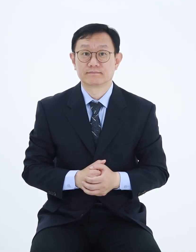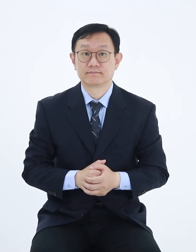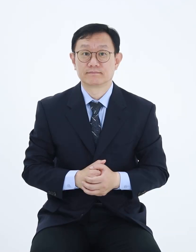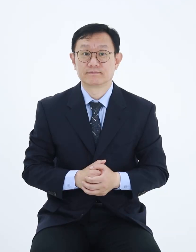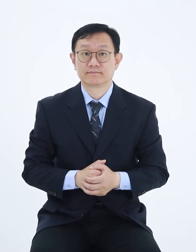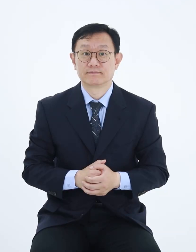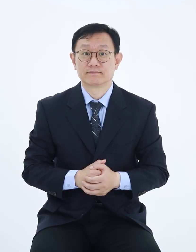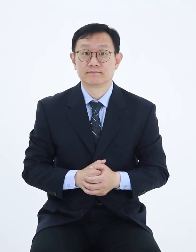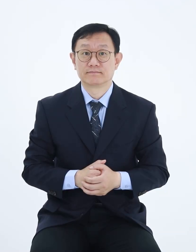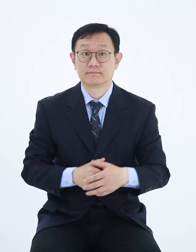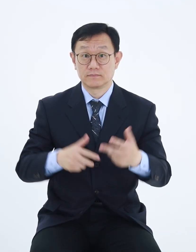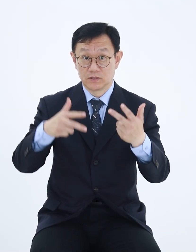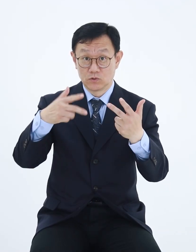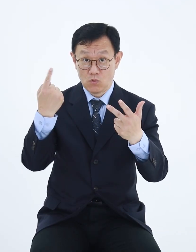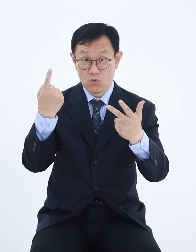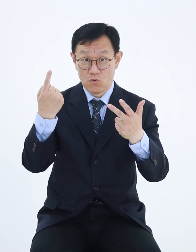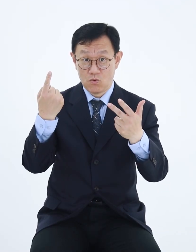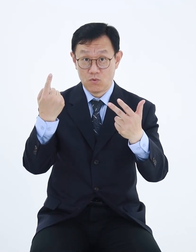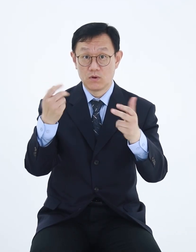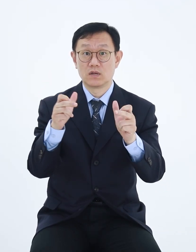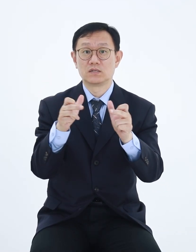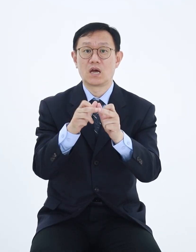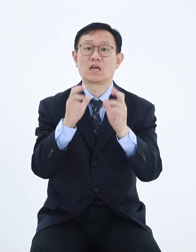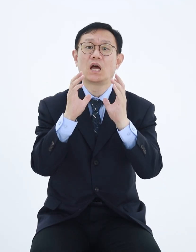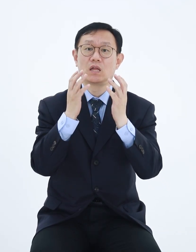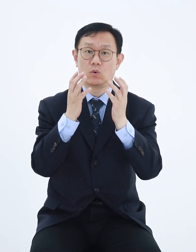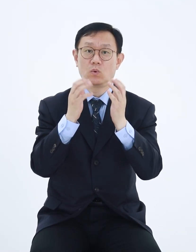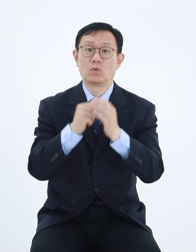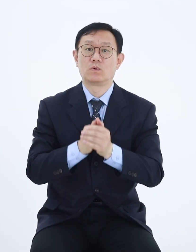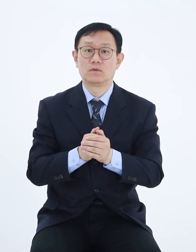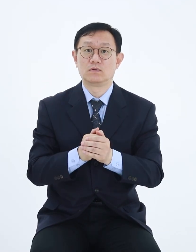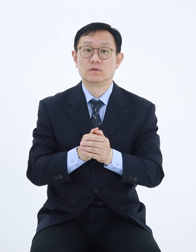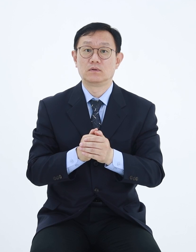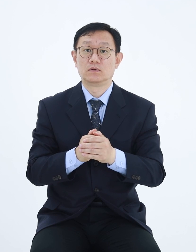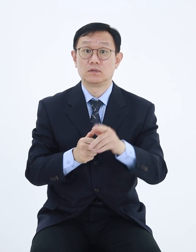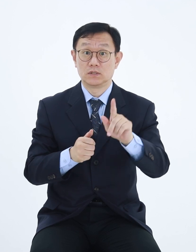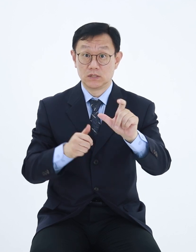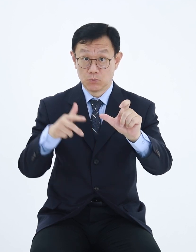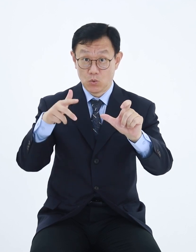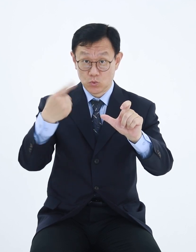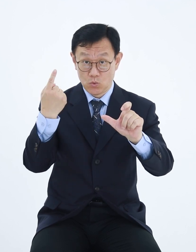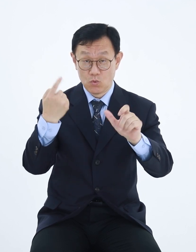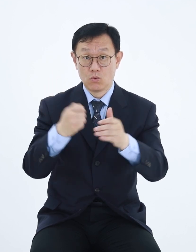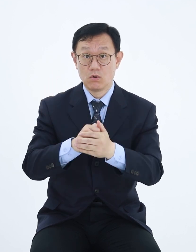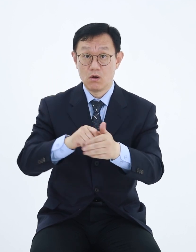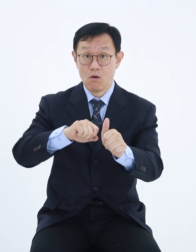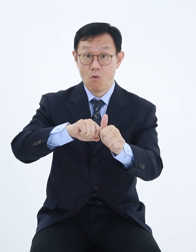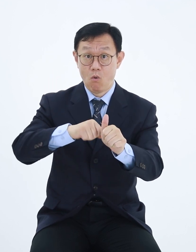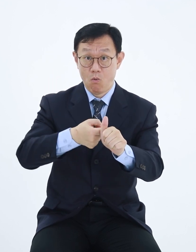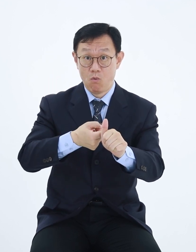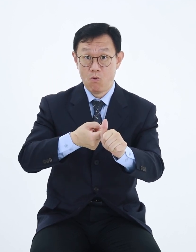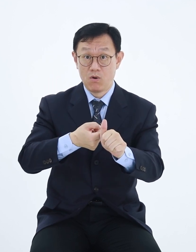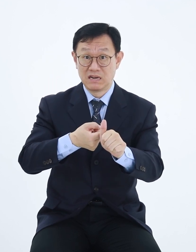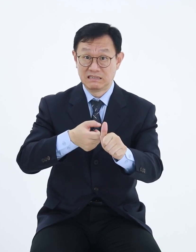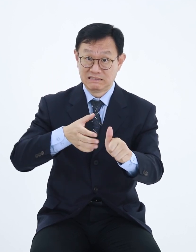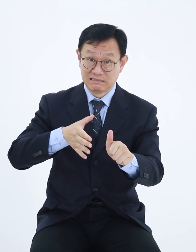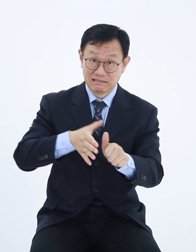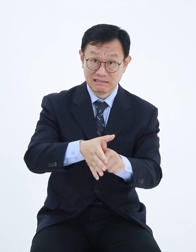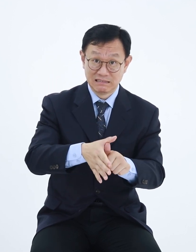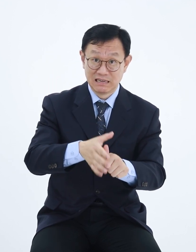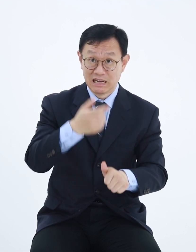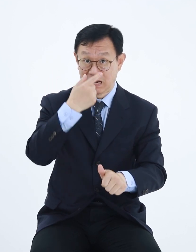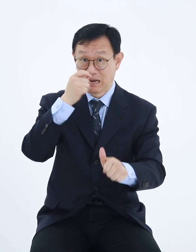관련 조항 제7조 장애아동 제15조 고문 또는